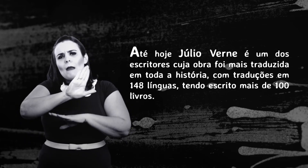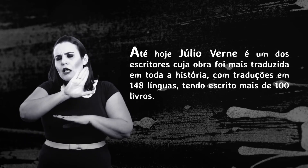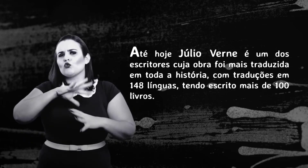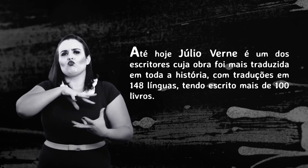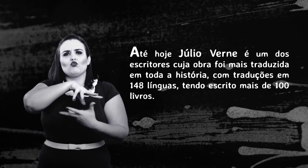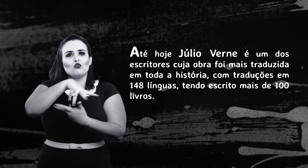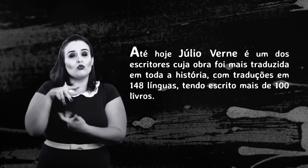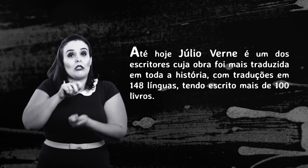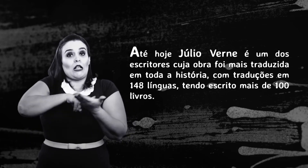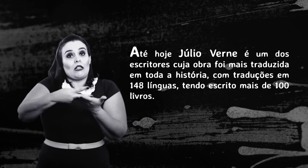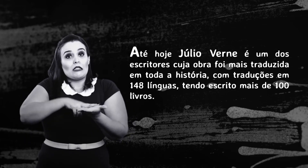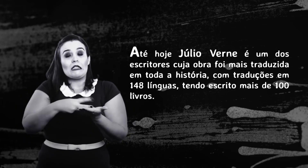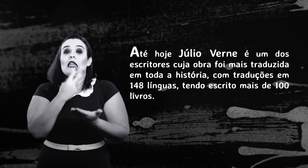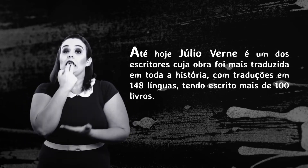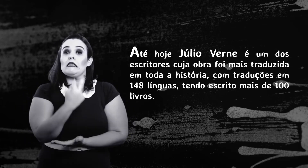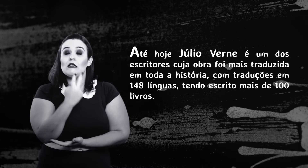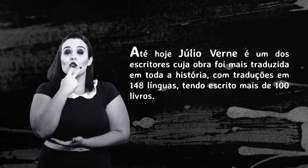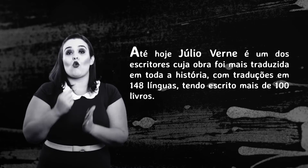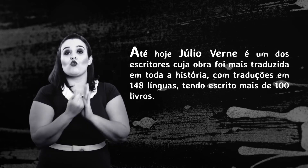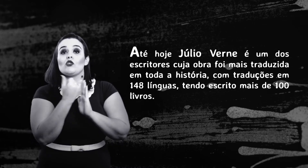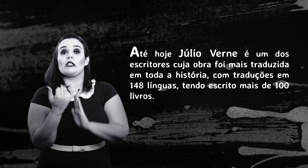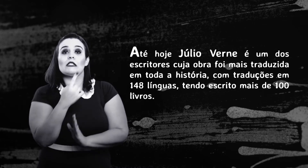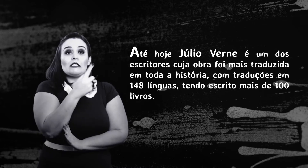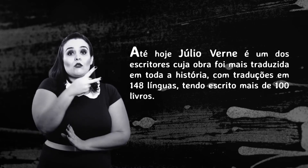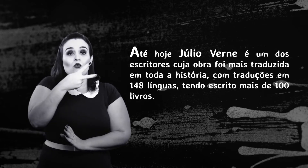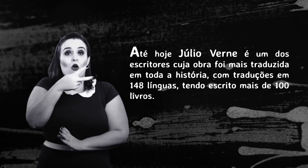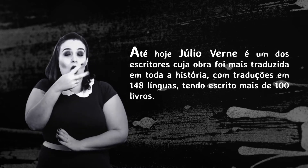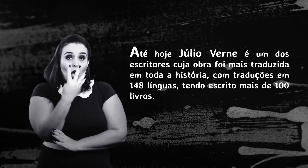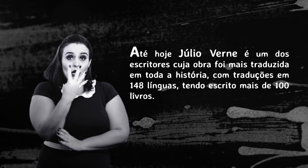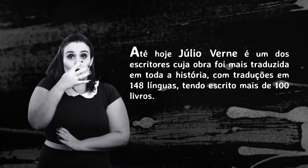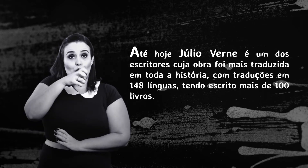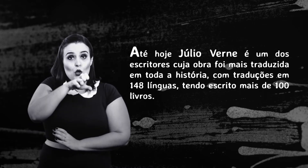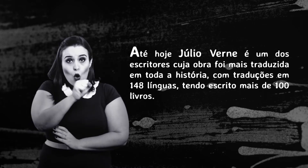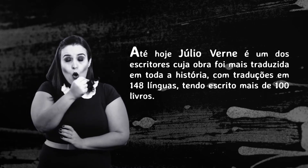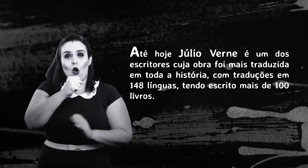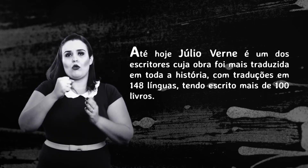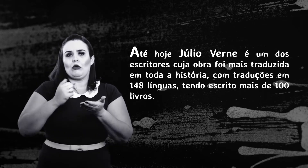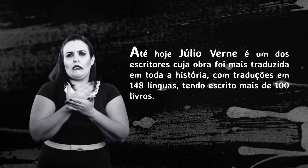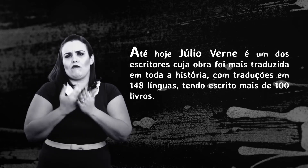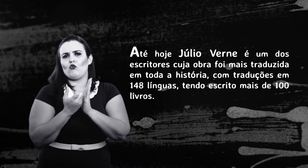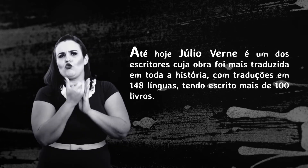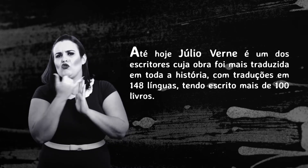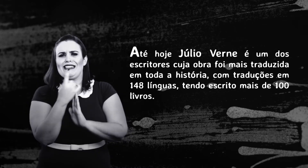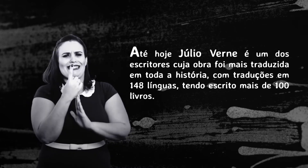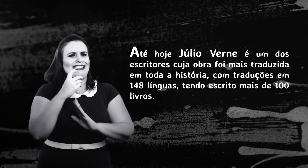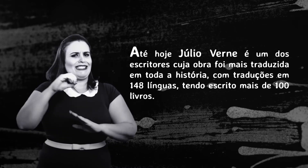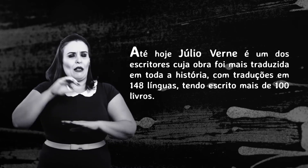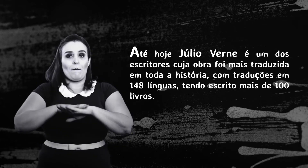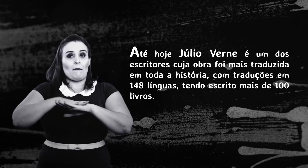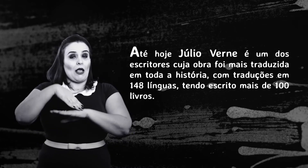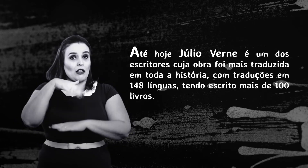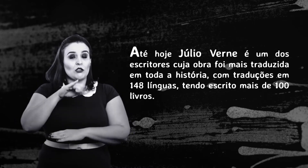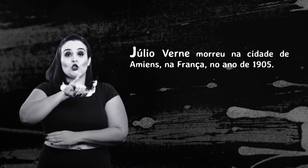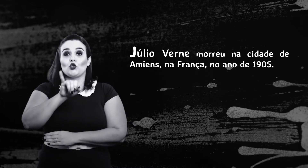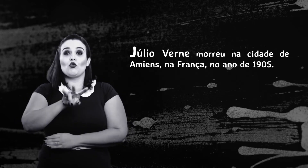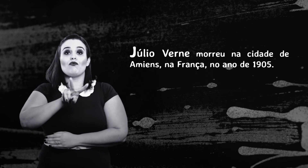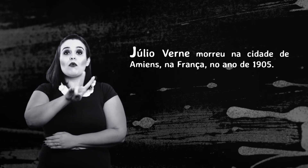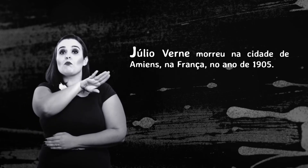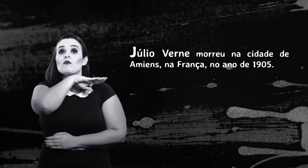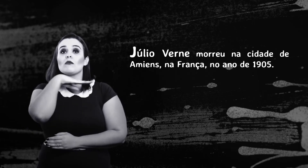com traduções em 148 línguas, tendo escrito mais de 100 livros. Júlio Verne